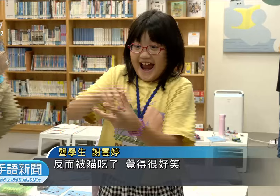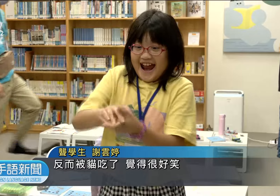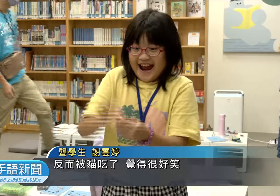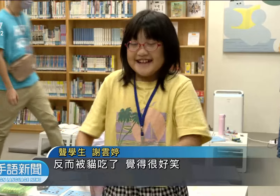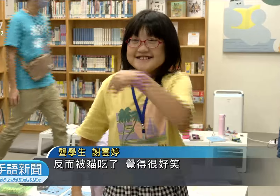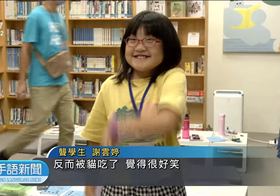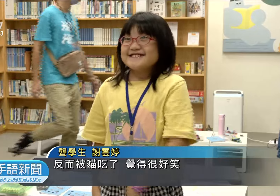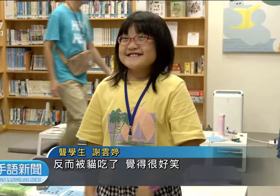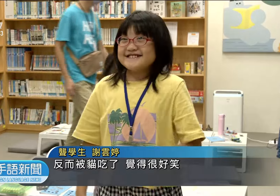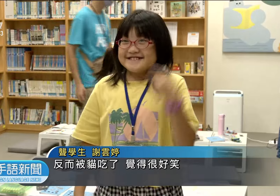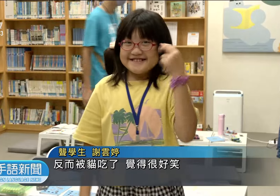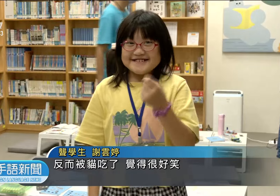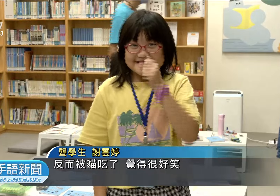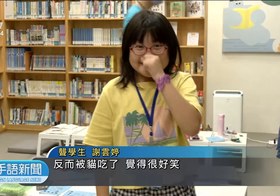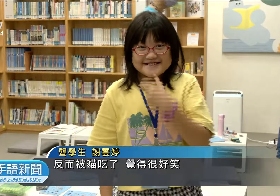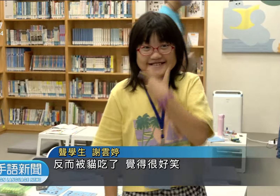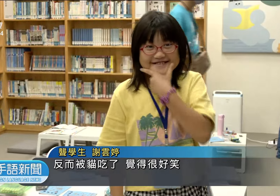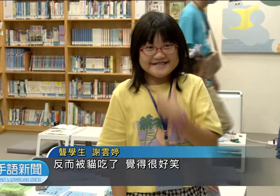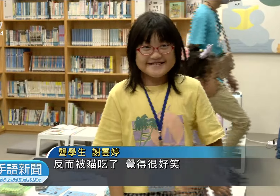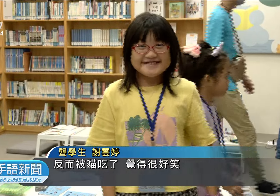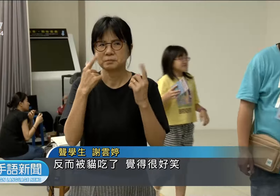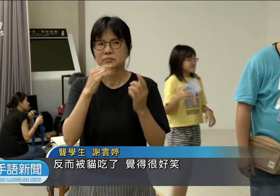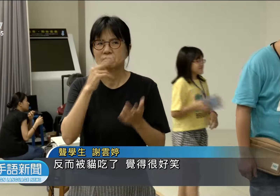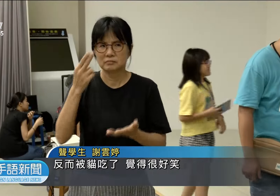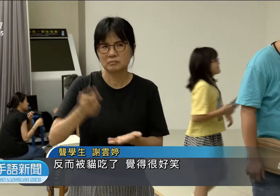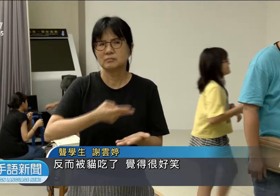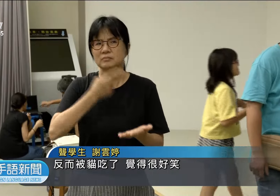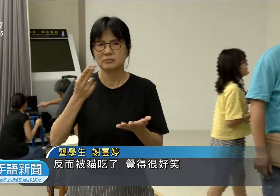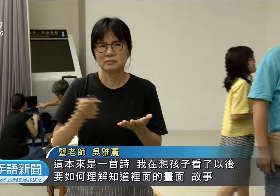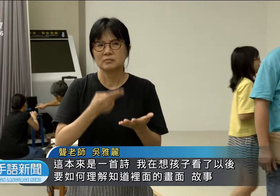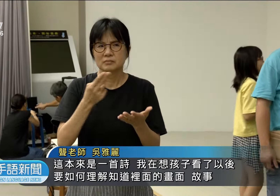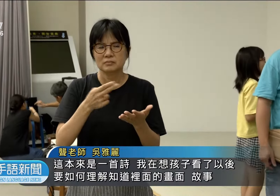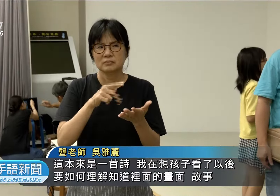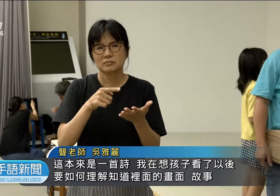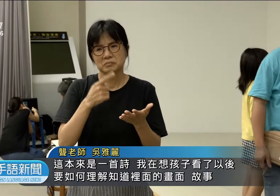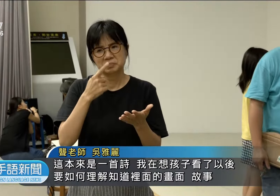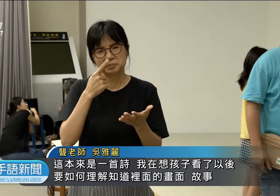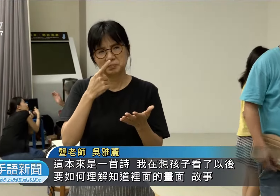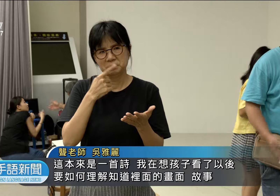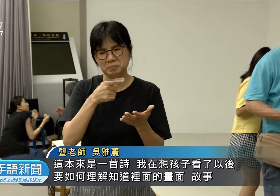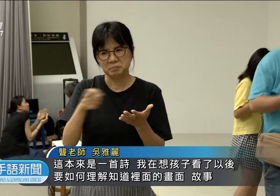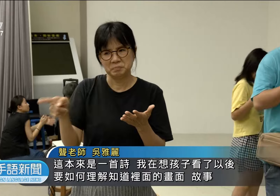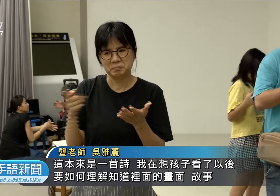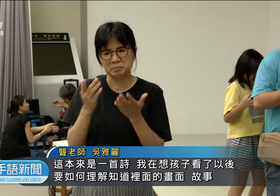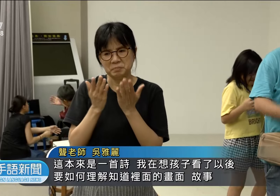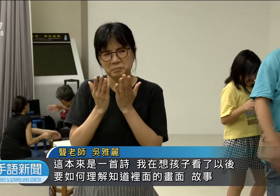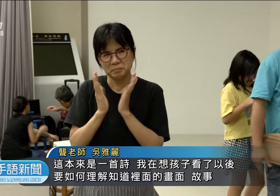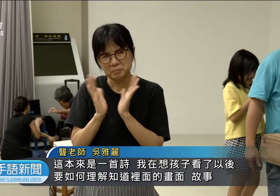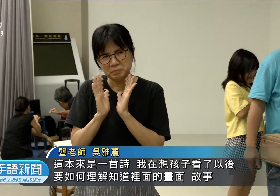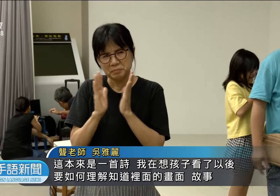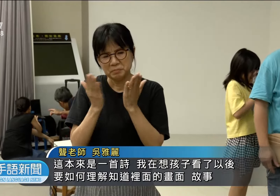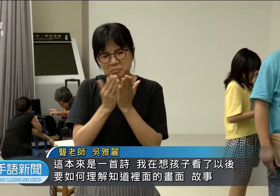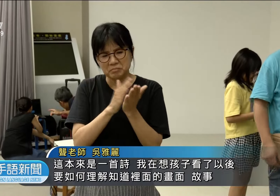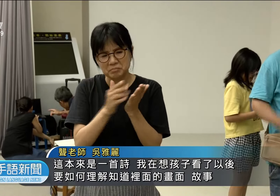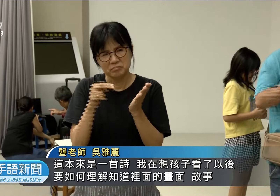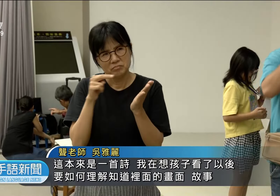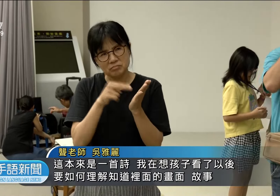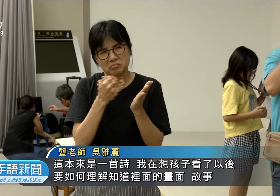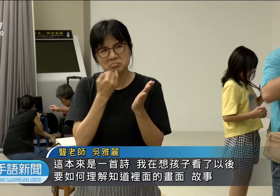猫吃了，觉得很好笑。 这本来是一首诗，我在想孩子看了以后要